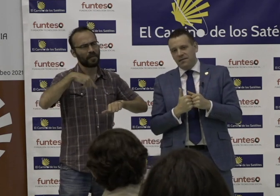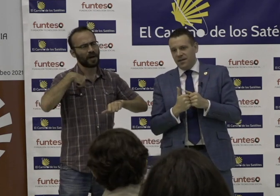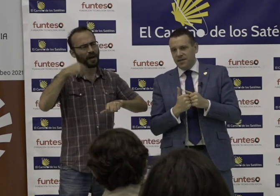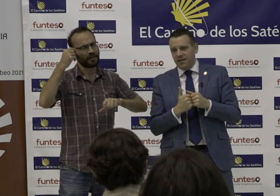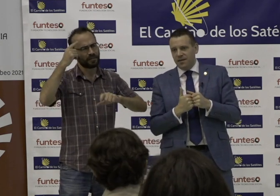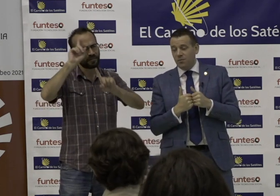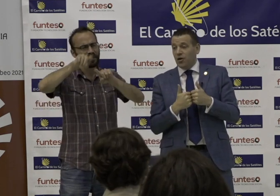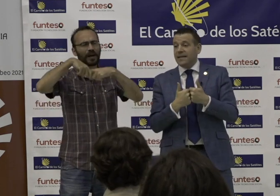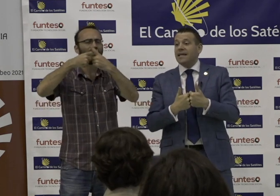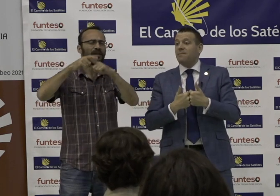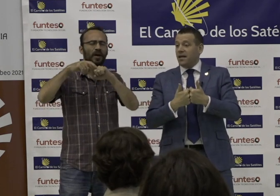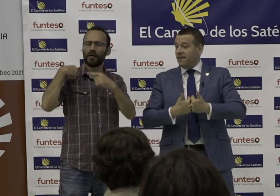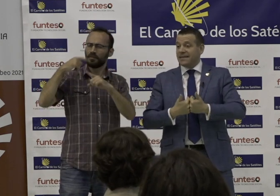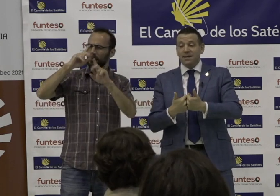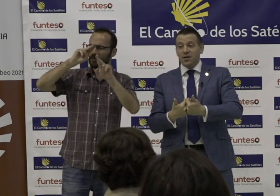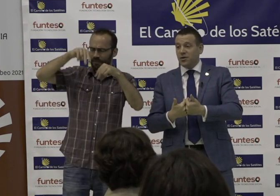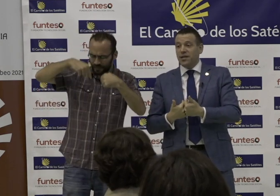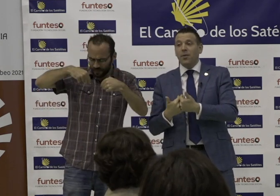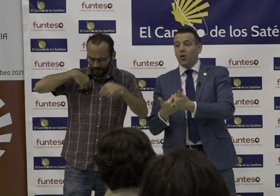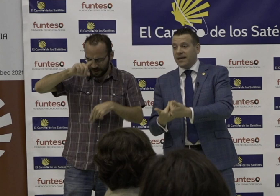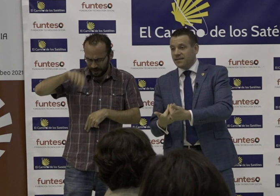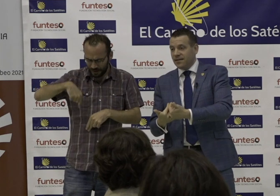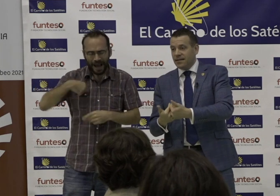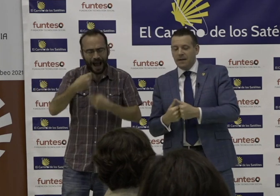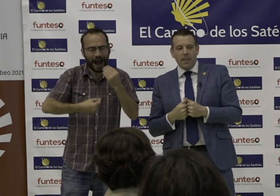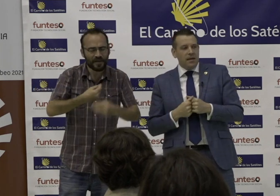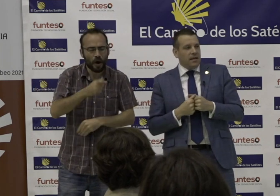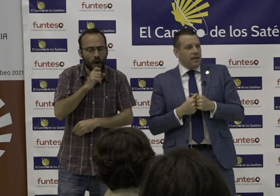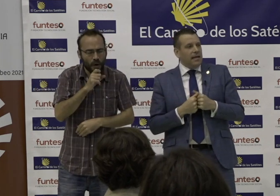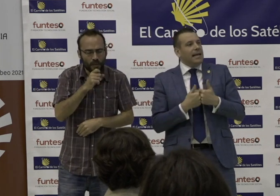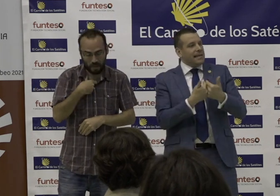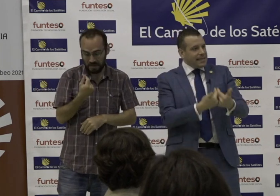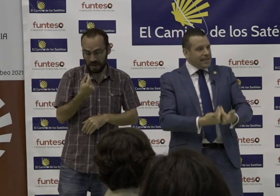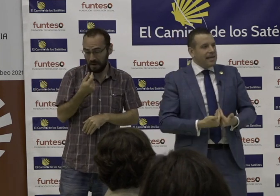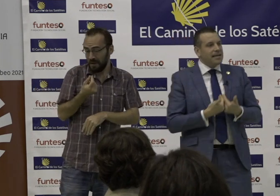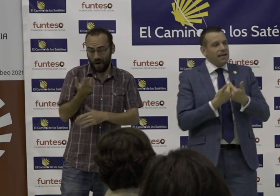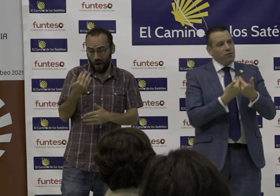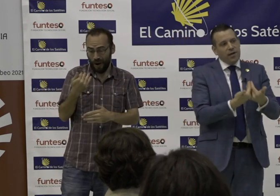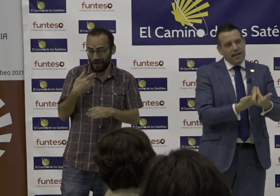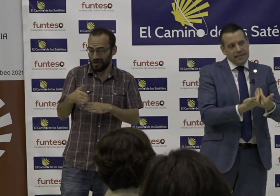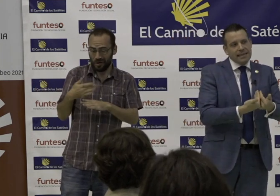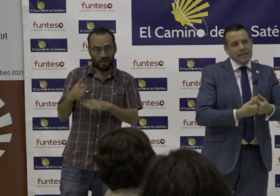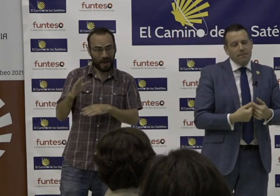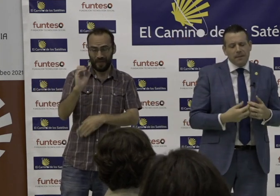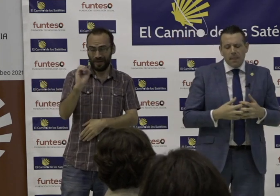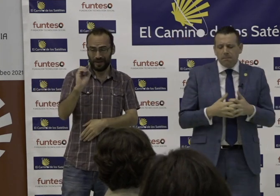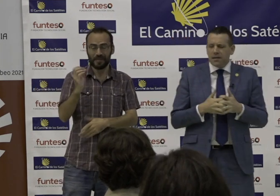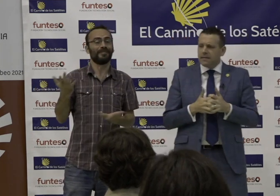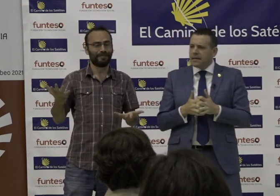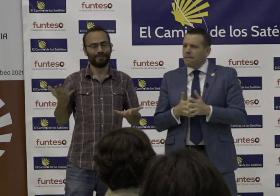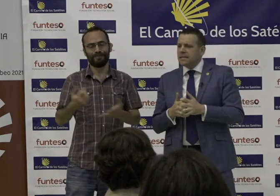yo financieramente, porque tenía para hacer ese camino y poco más. La siguiente área, que fue la siguiente